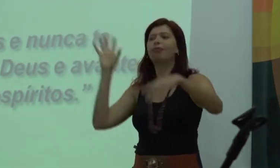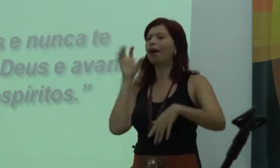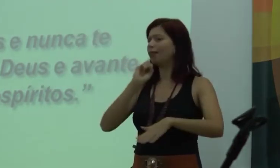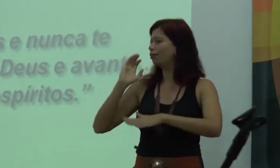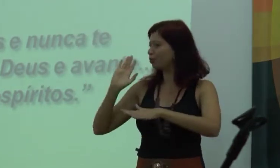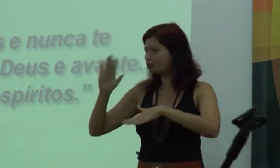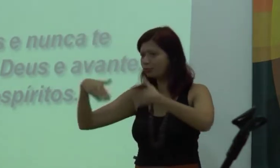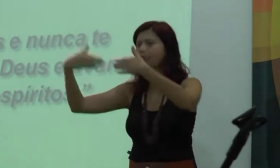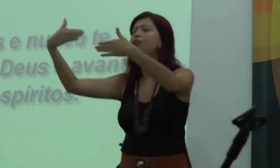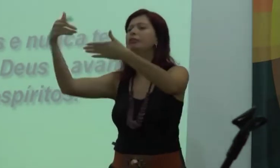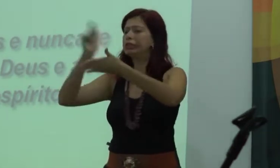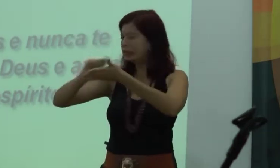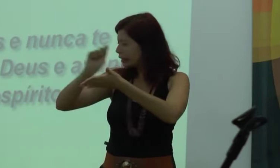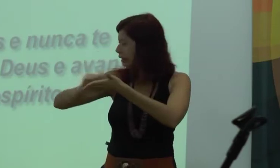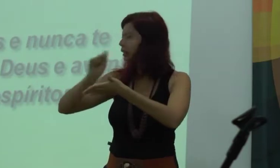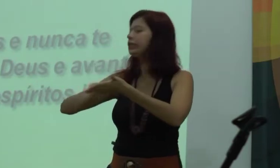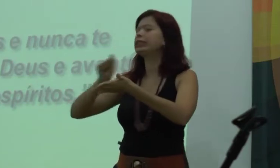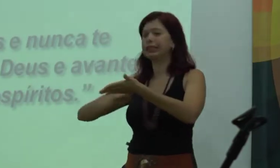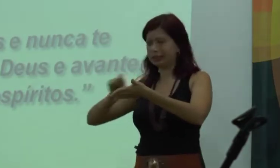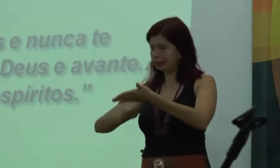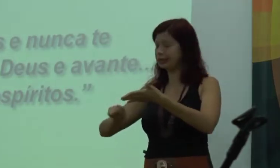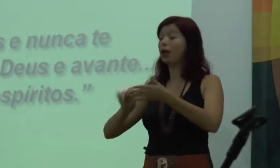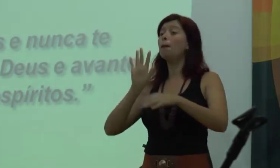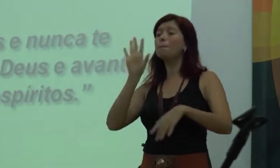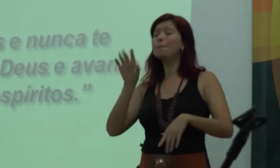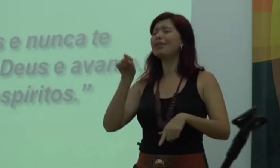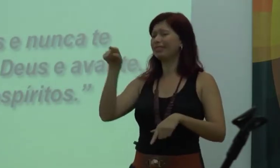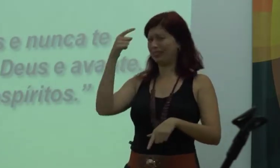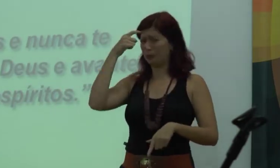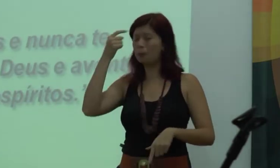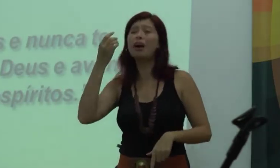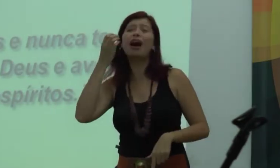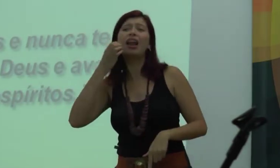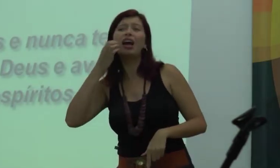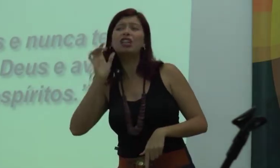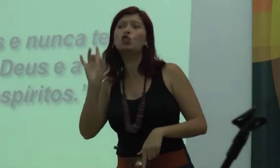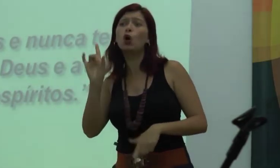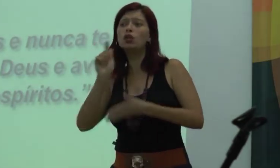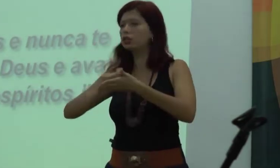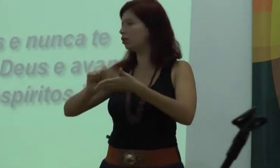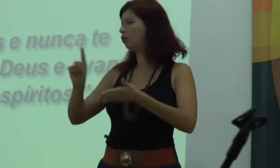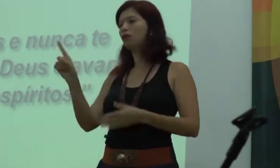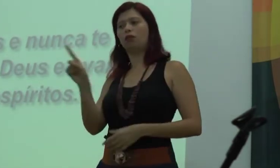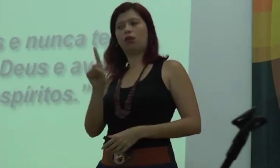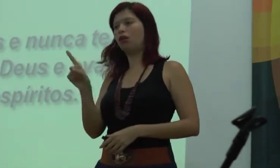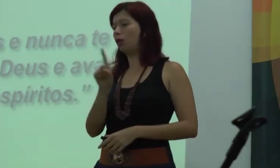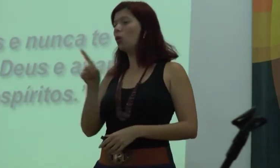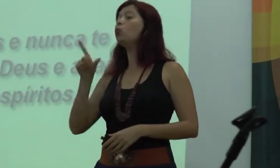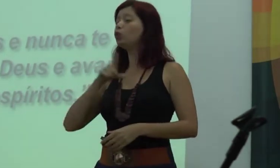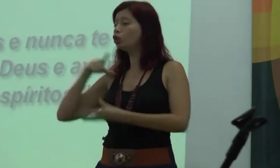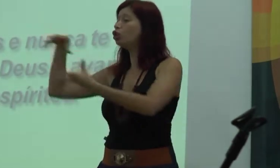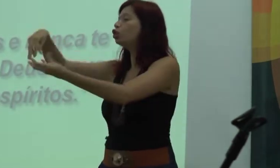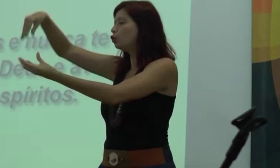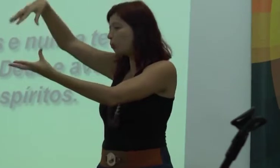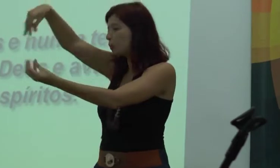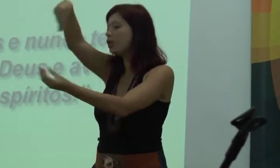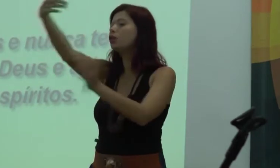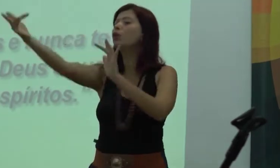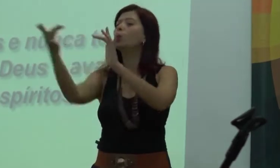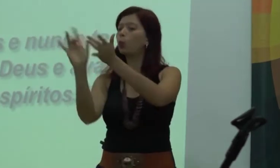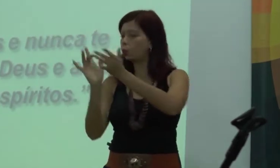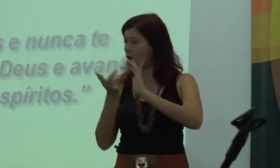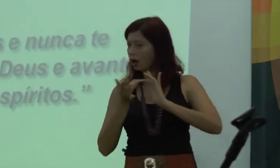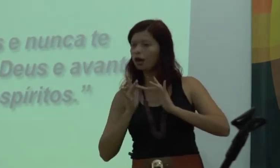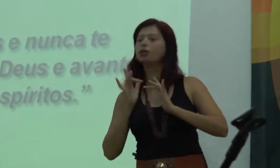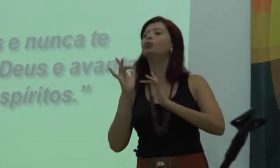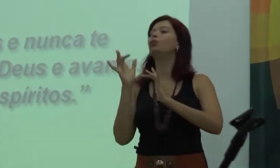Kardec então já tinha evoluído muito nos registros desses livros. Mas Kardec, ele escrevia sozinho?